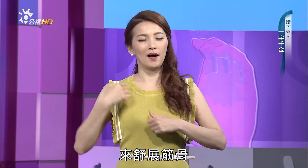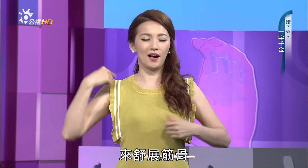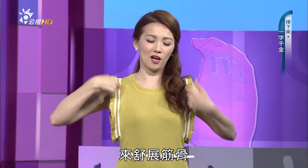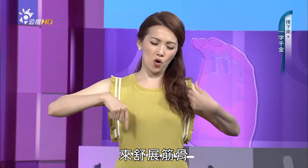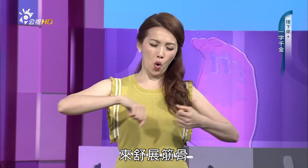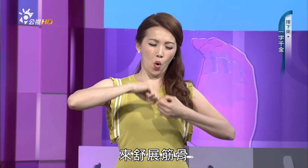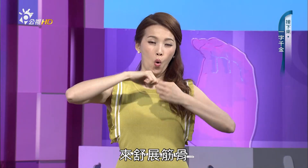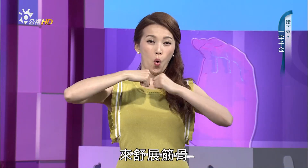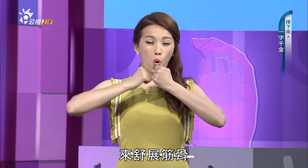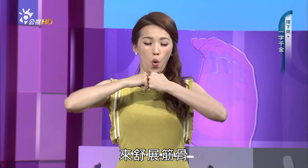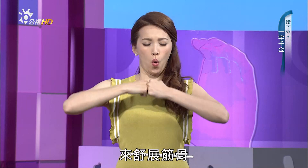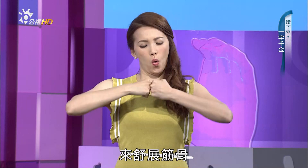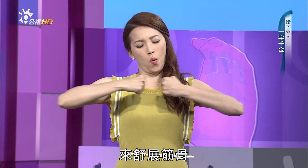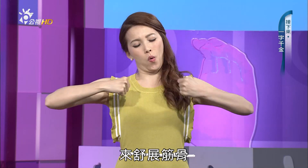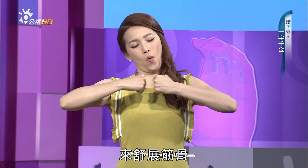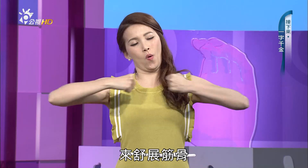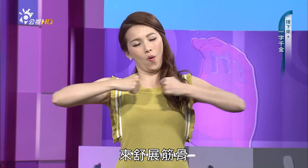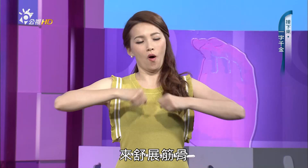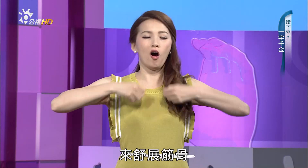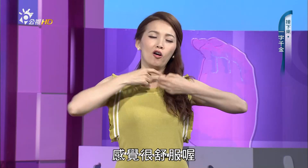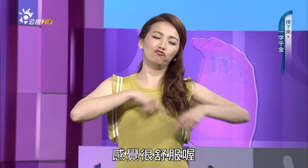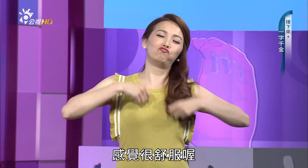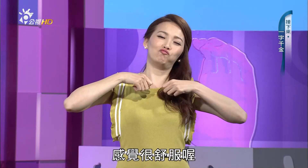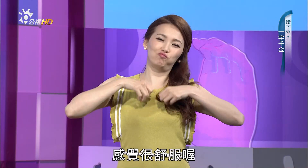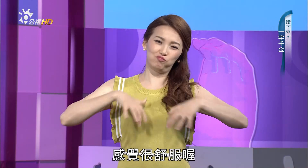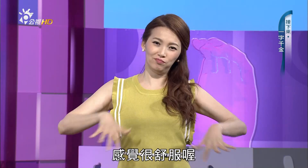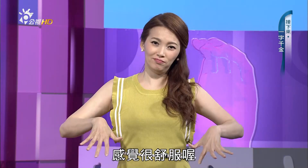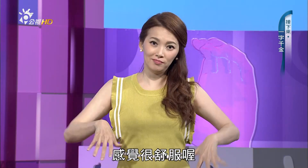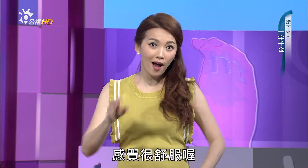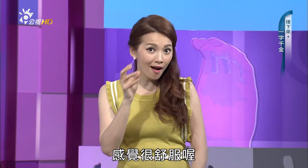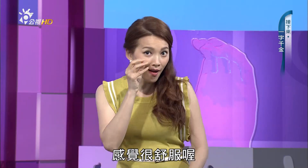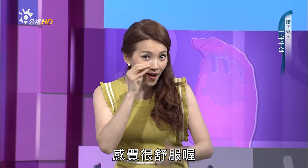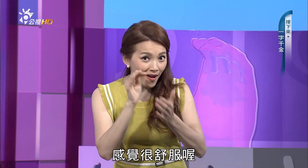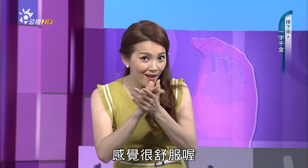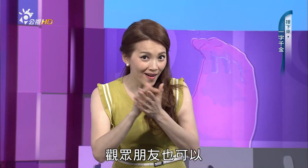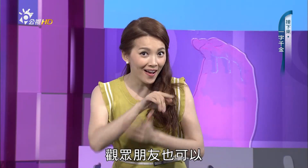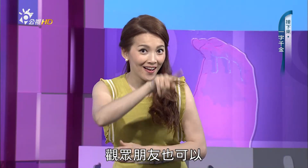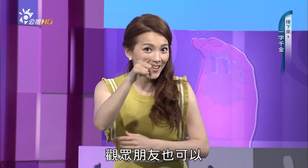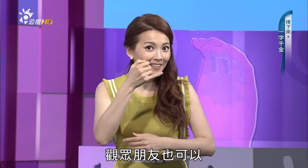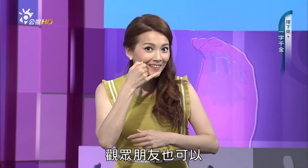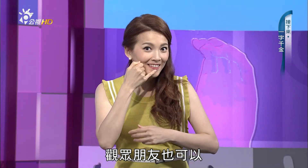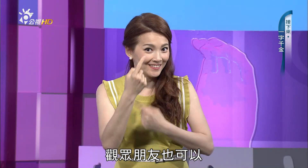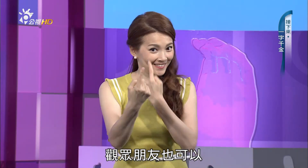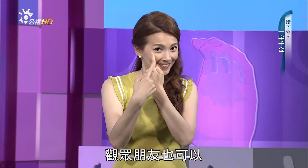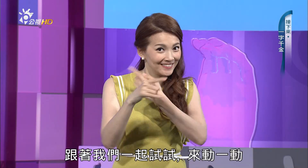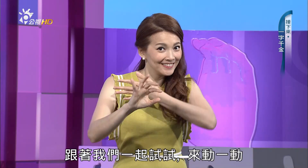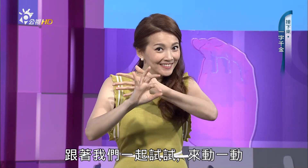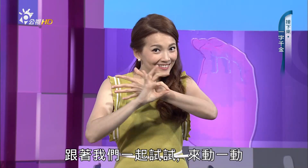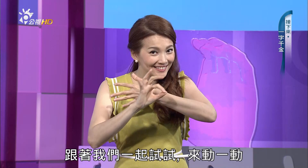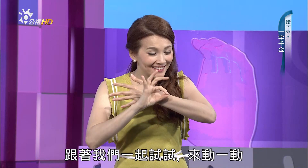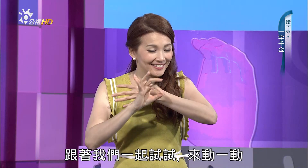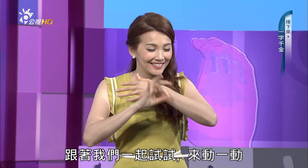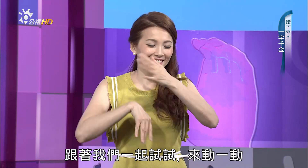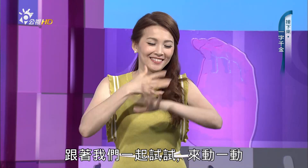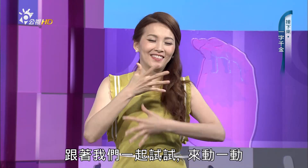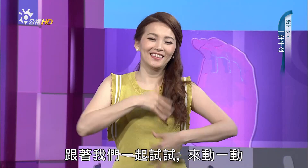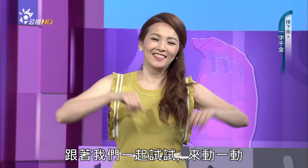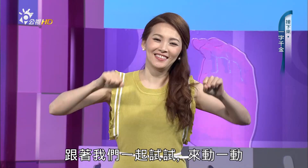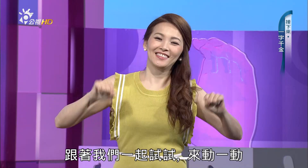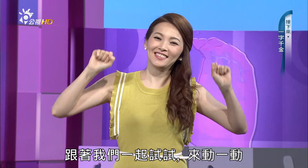舒展筋骨啊，感觉很舒服哦。观众朋友也可以跟着我们一起试试，来